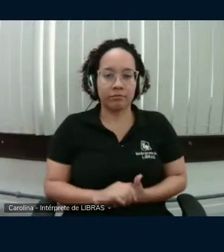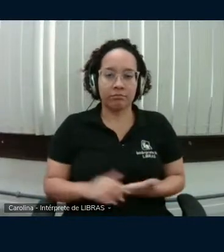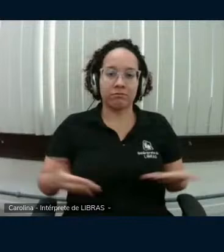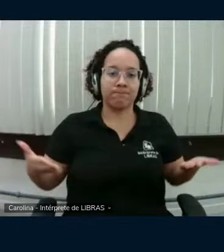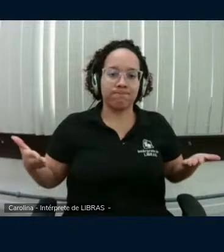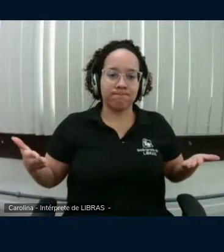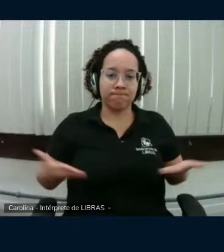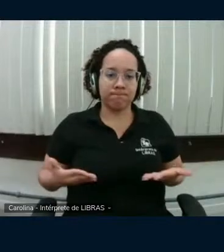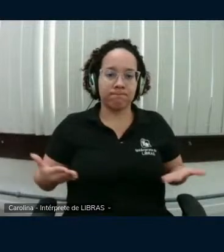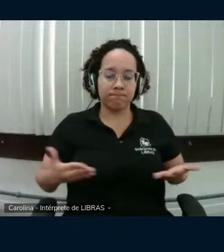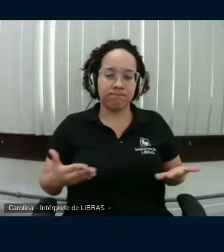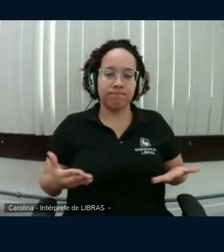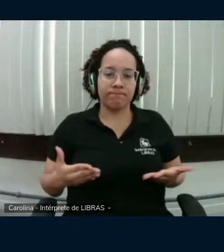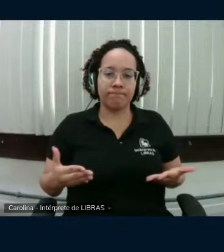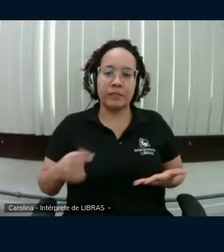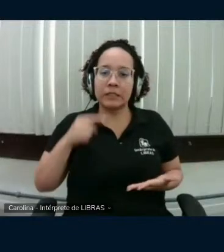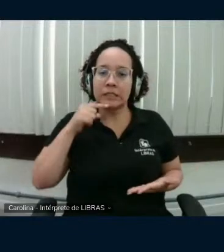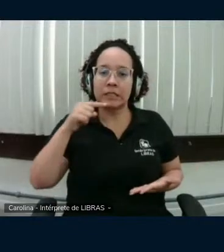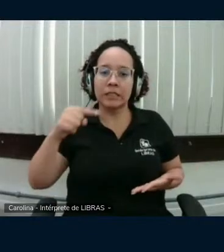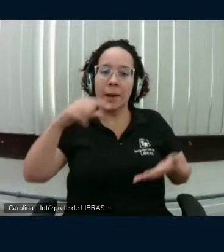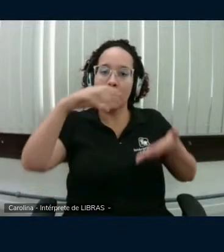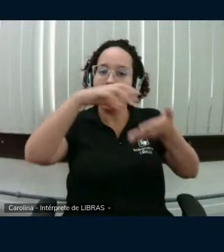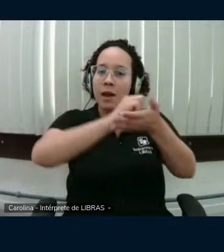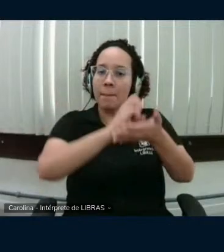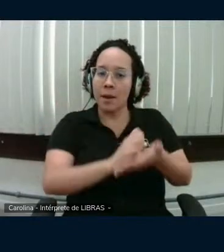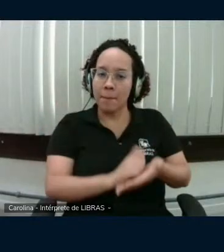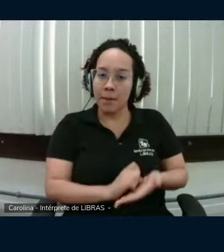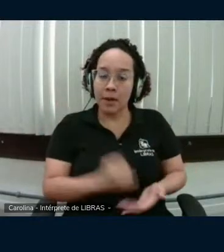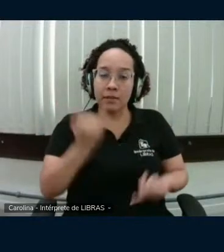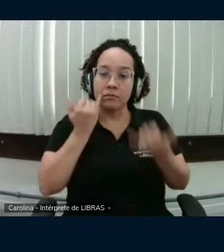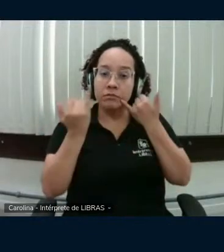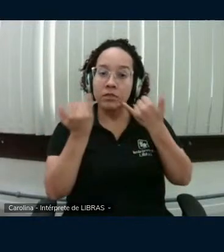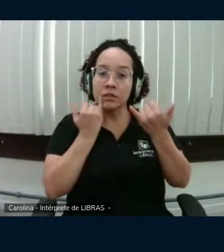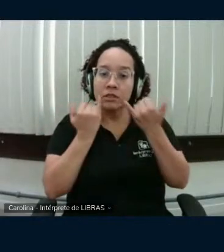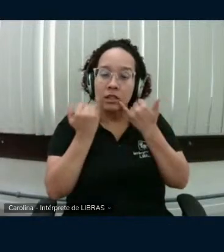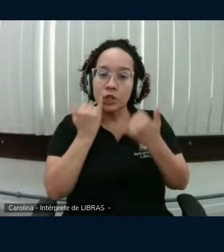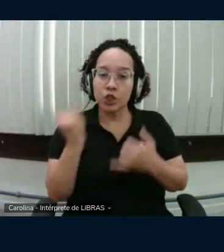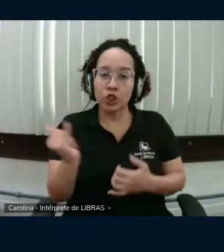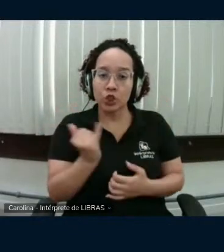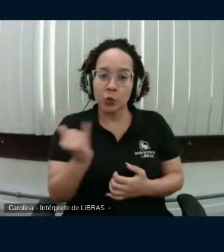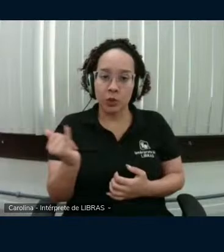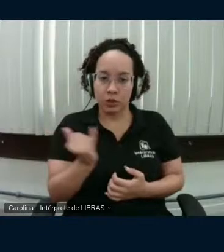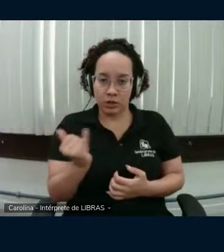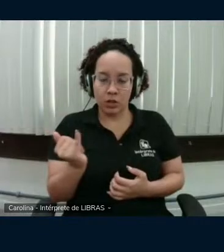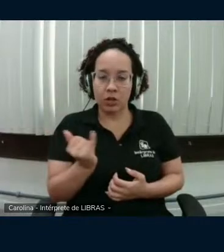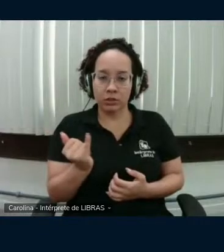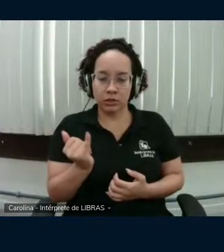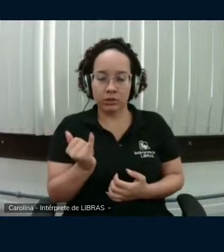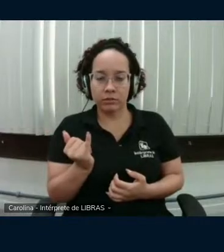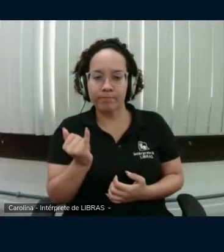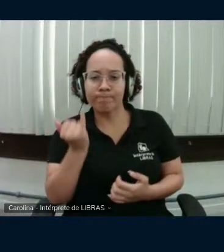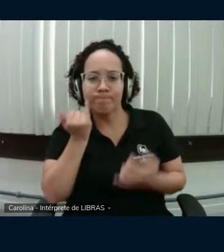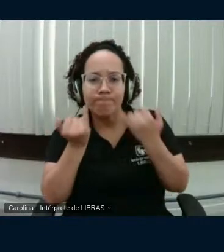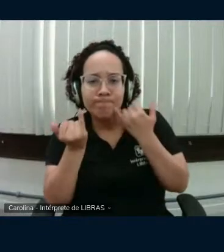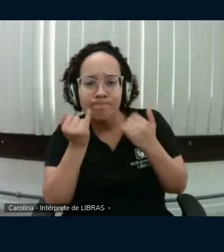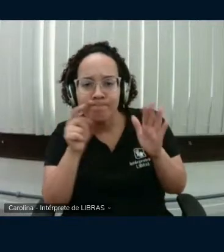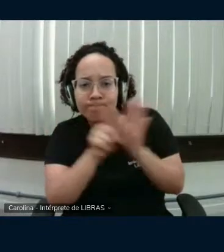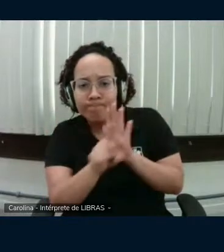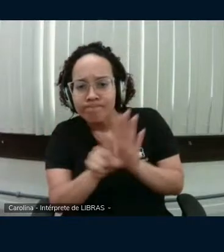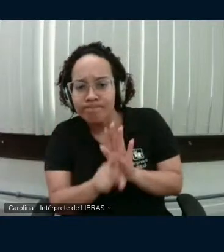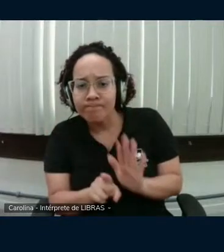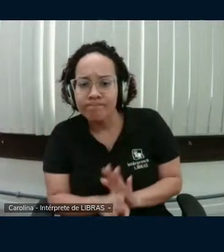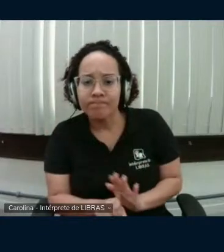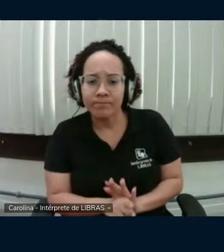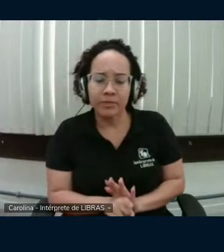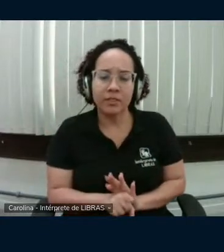agora, né, nessa semana de matrículas, que se informem junto às suas instituições associadas, tá certo? Como que tem